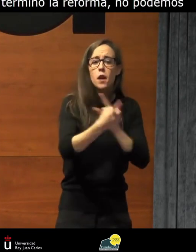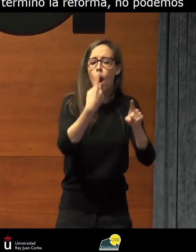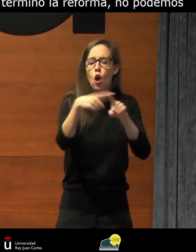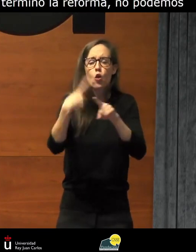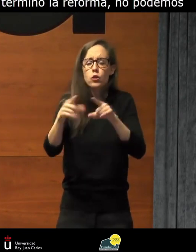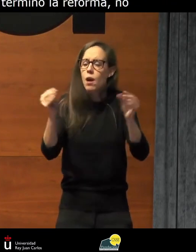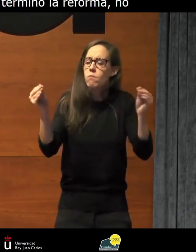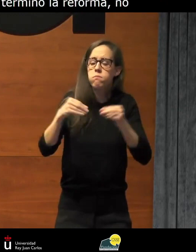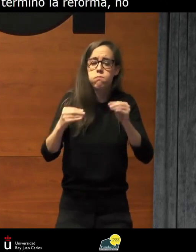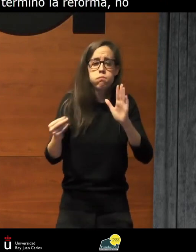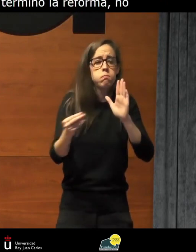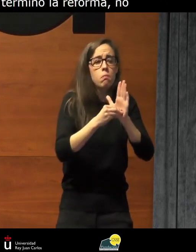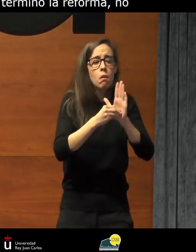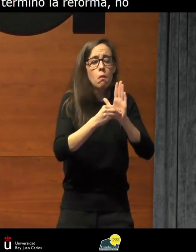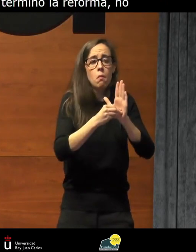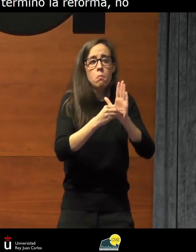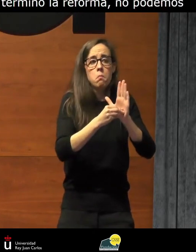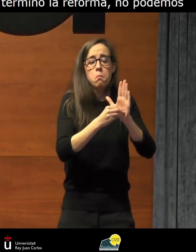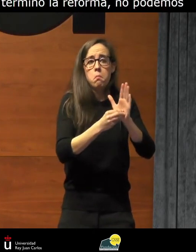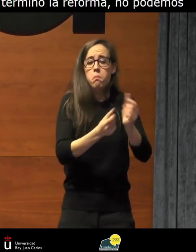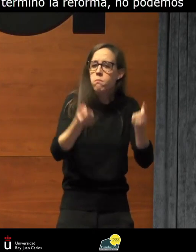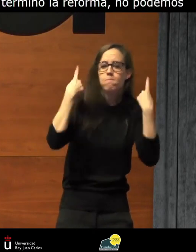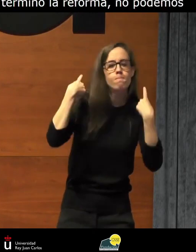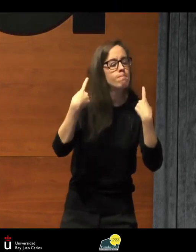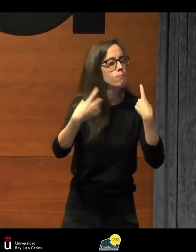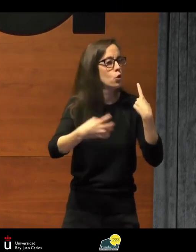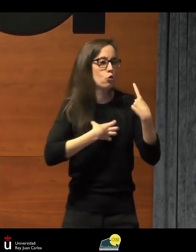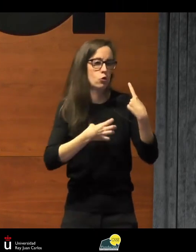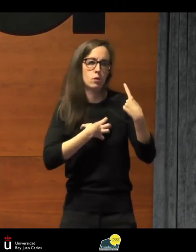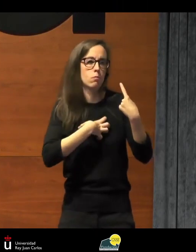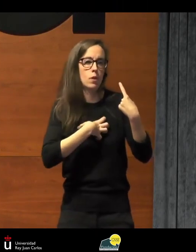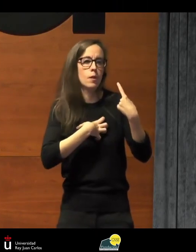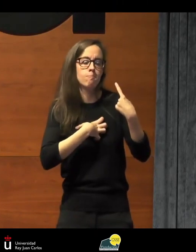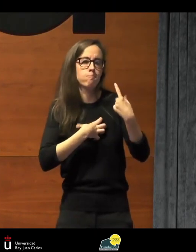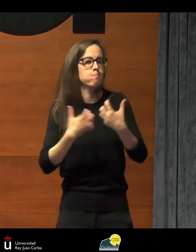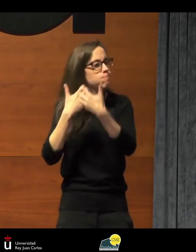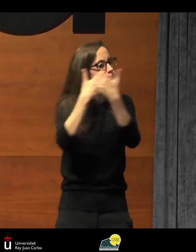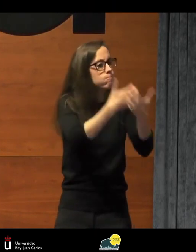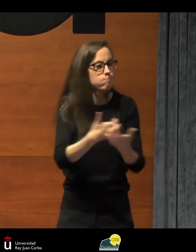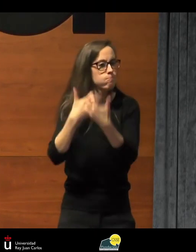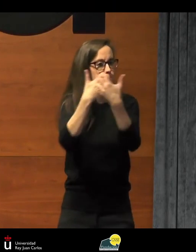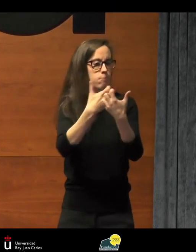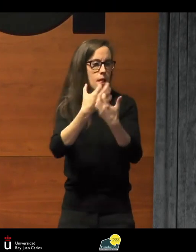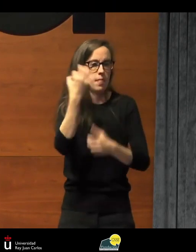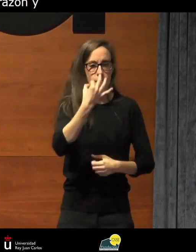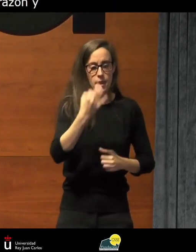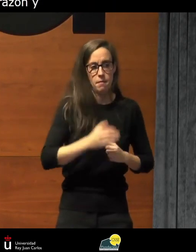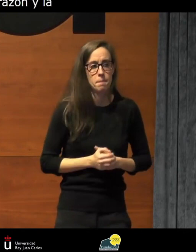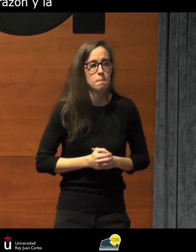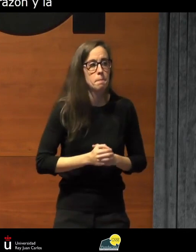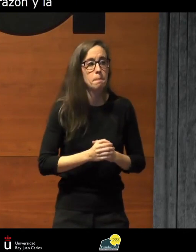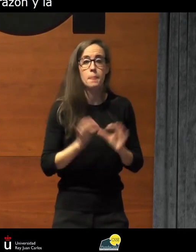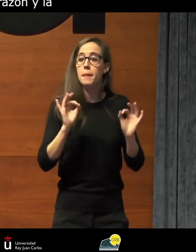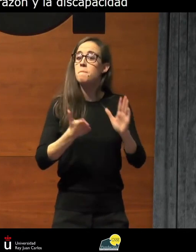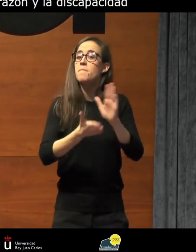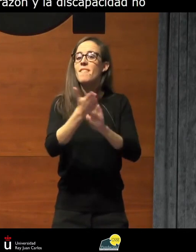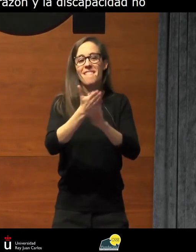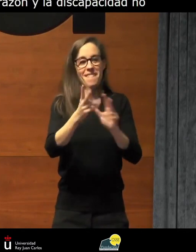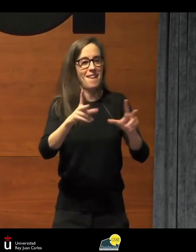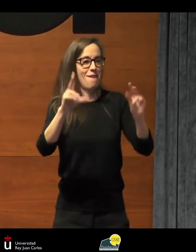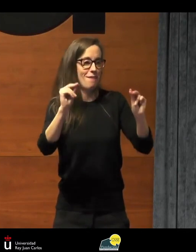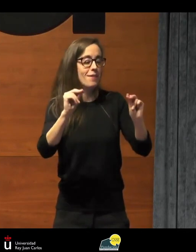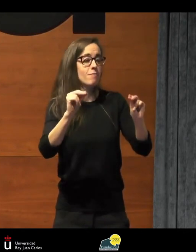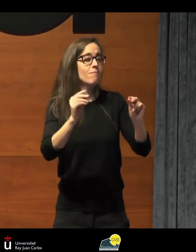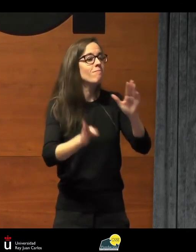la discapacidad no está para perder más trenes. Finalizo pidiendo que sigáis amando